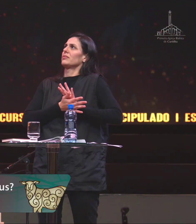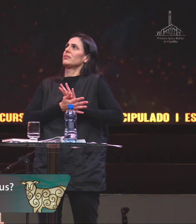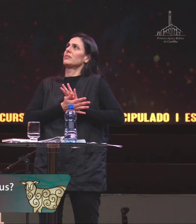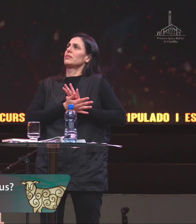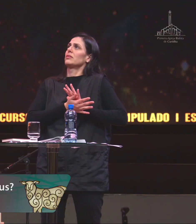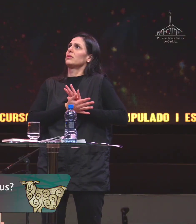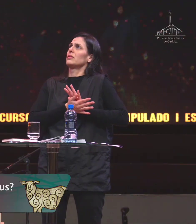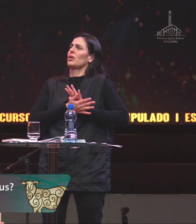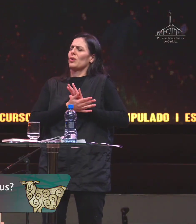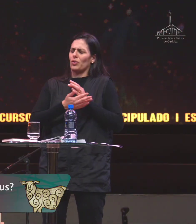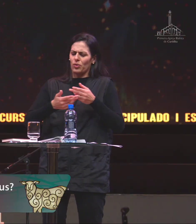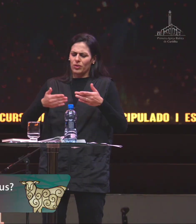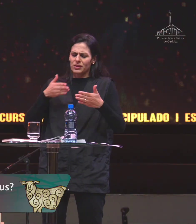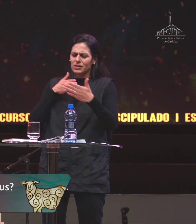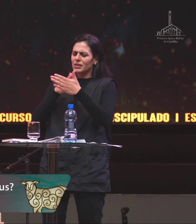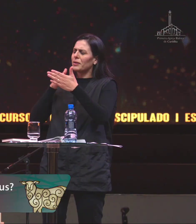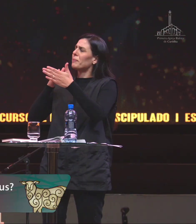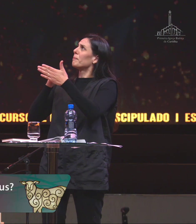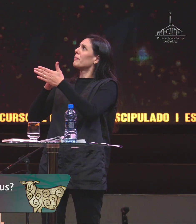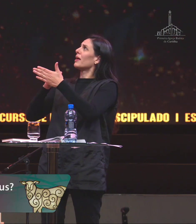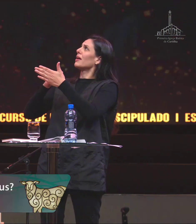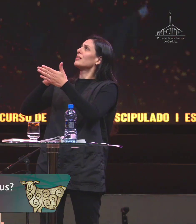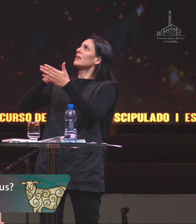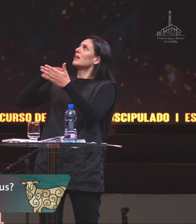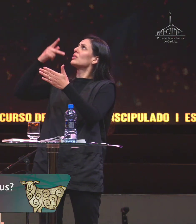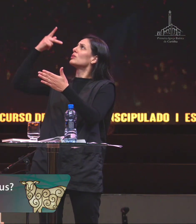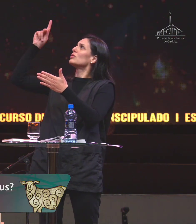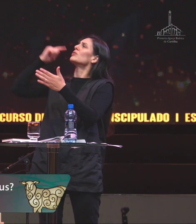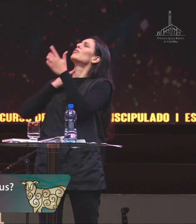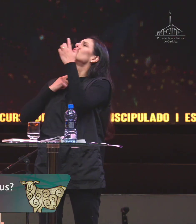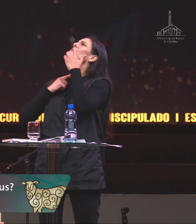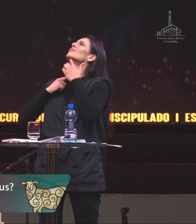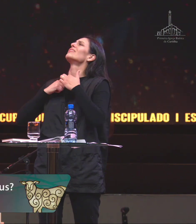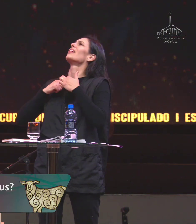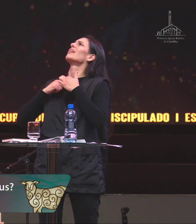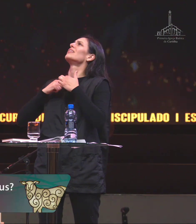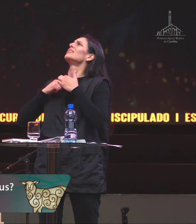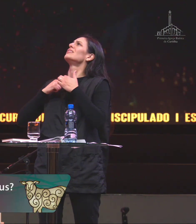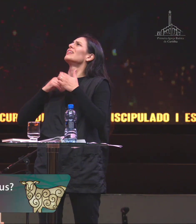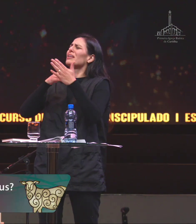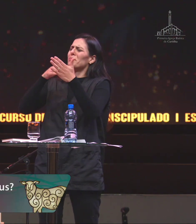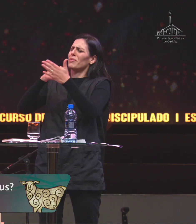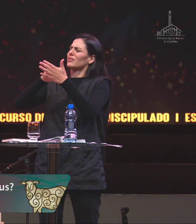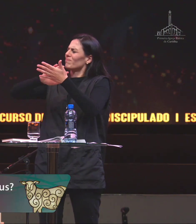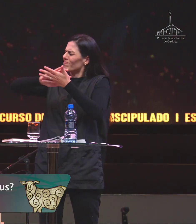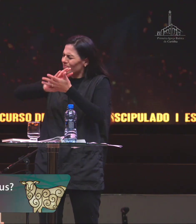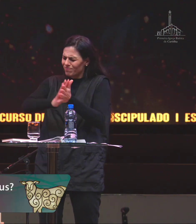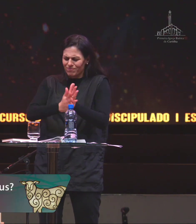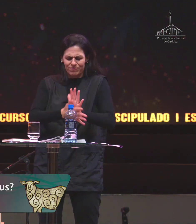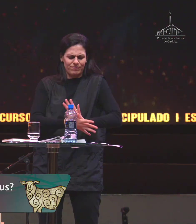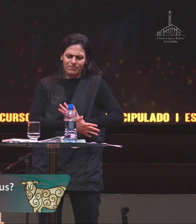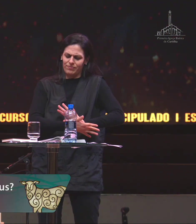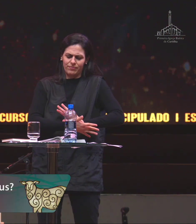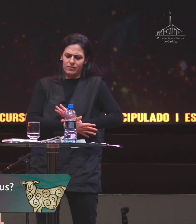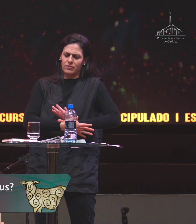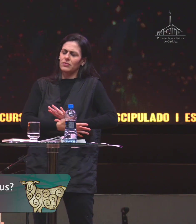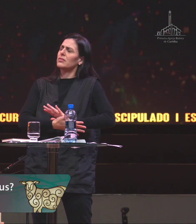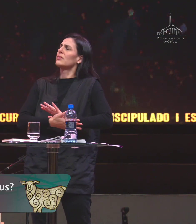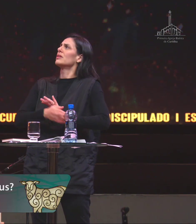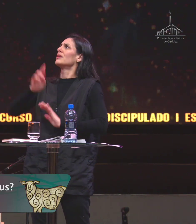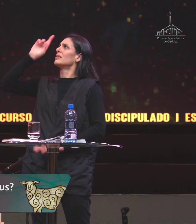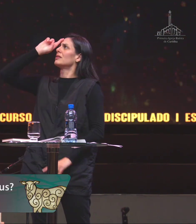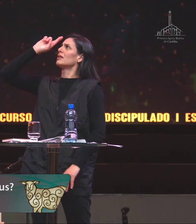né, ter um coração mais maleável, entregar para Deus algo na sua vida nesse momento. Se você deseja ser um livro escrito,